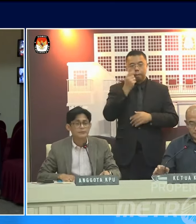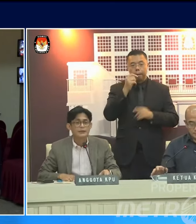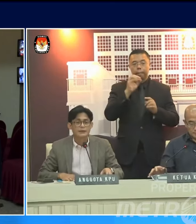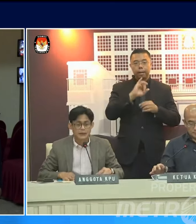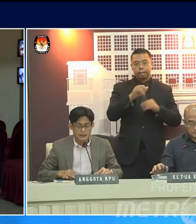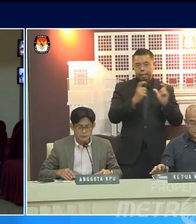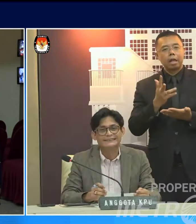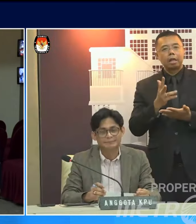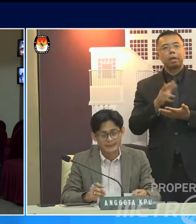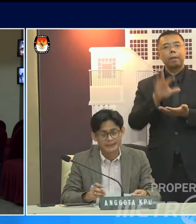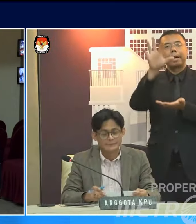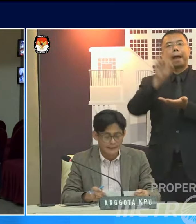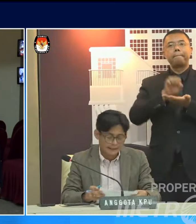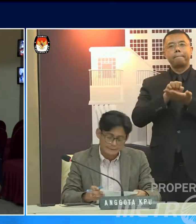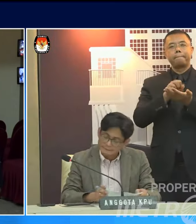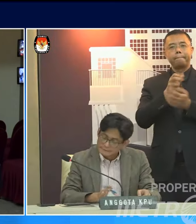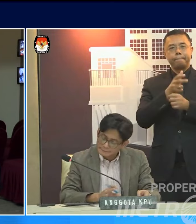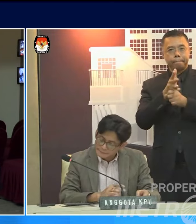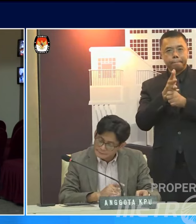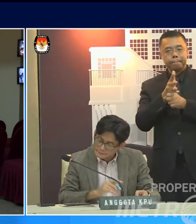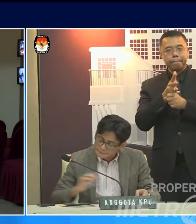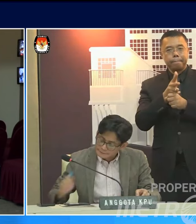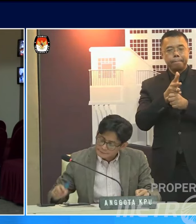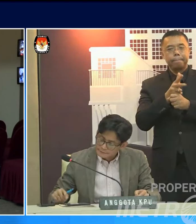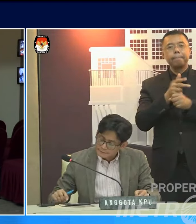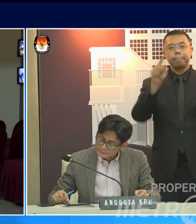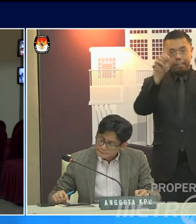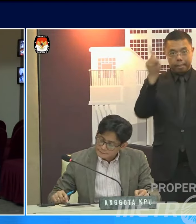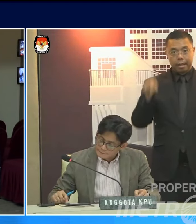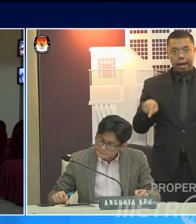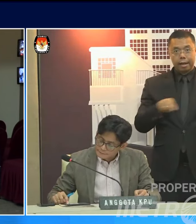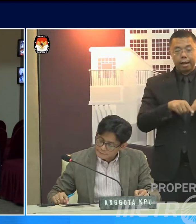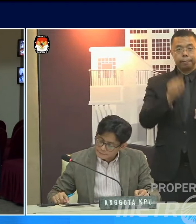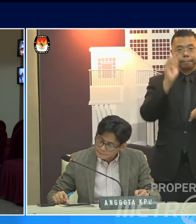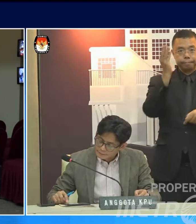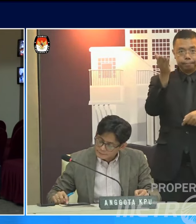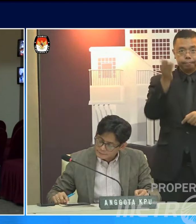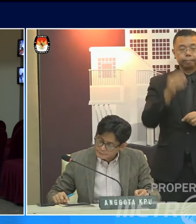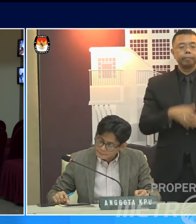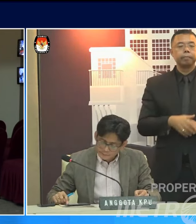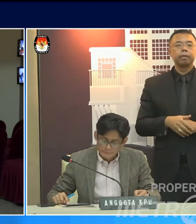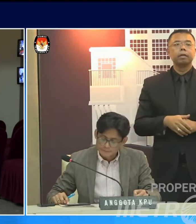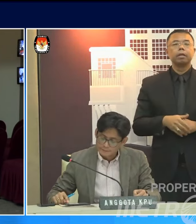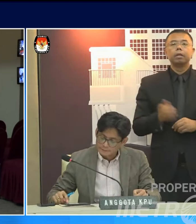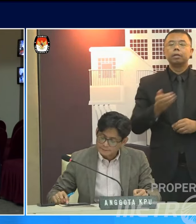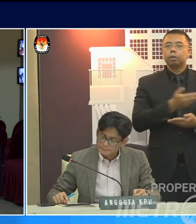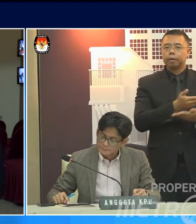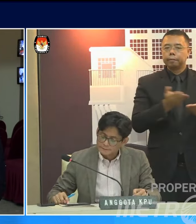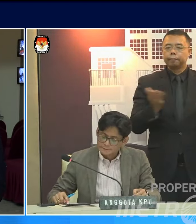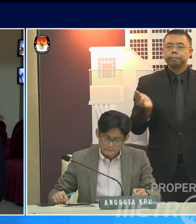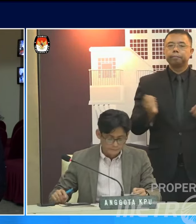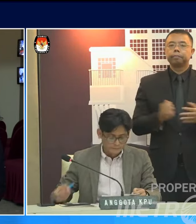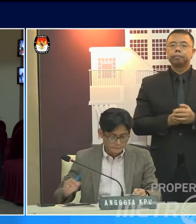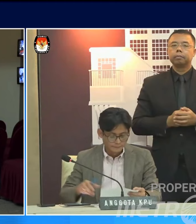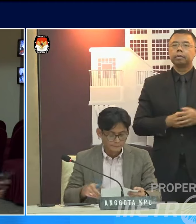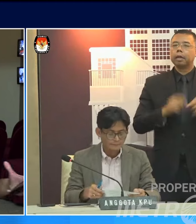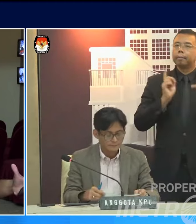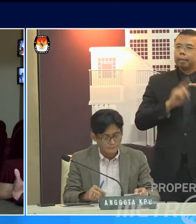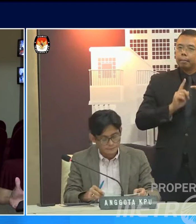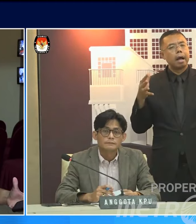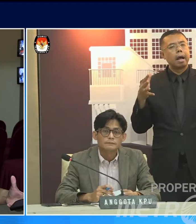36 PPLN dari 128 PPLN yang nantinya akan hadir pada hari ini. Berbicara mengenai PPLN,